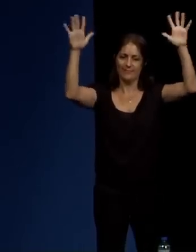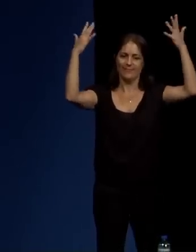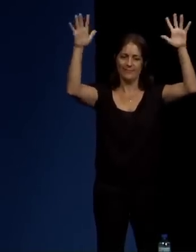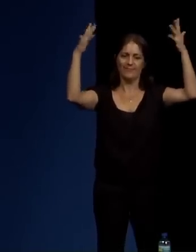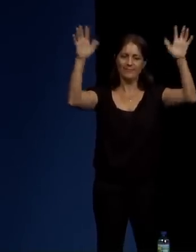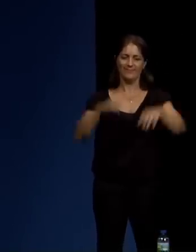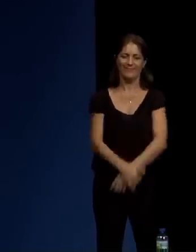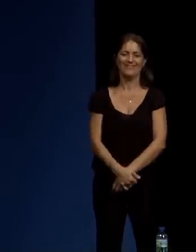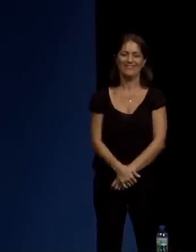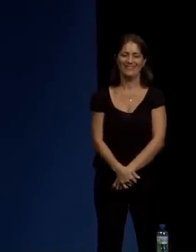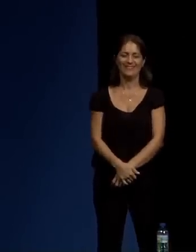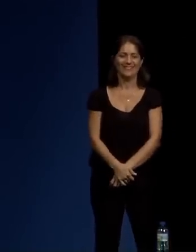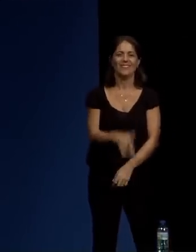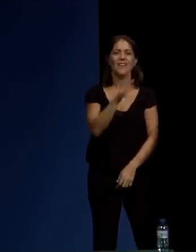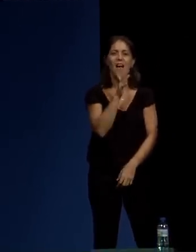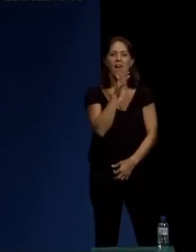Deixo vos xa con